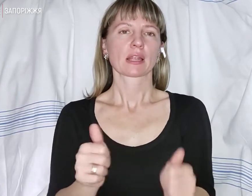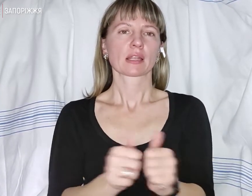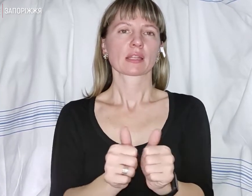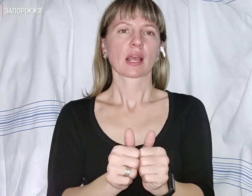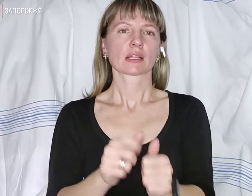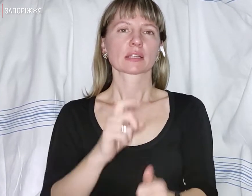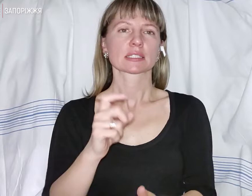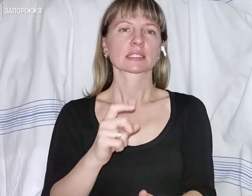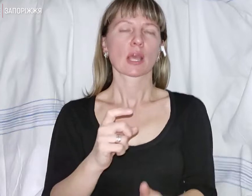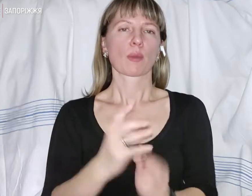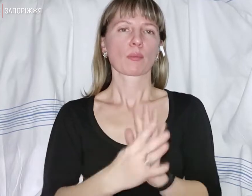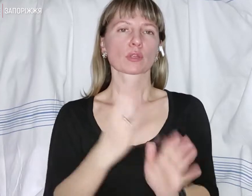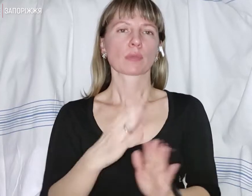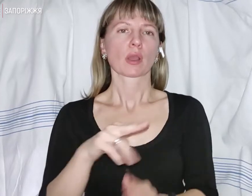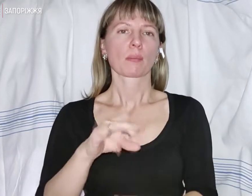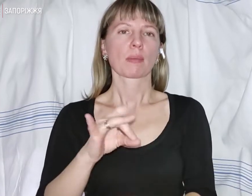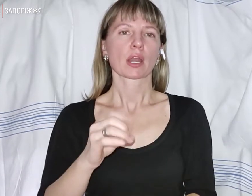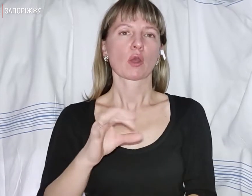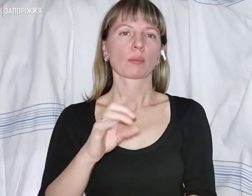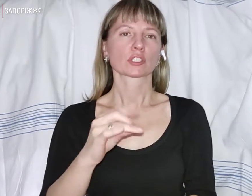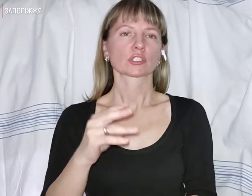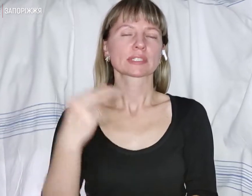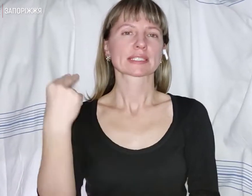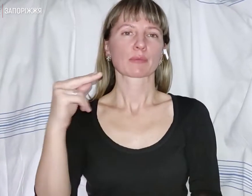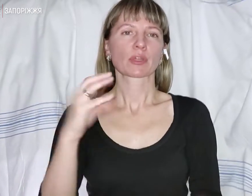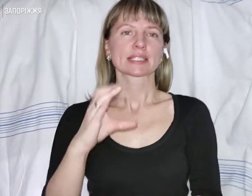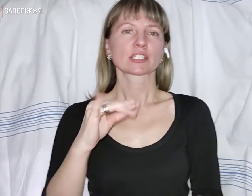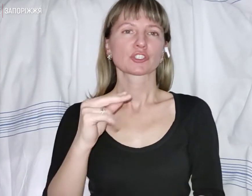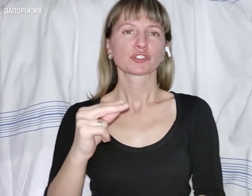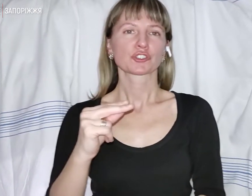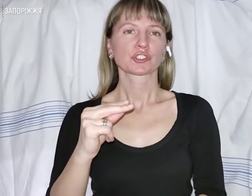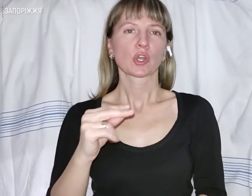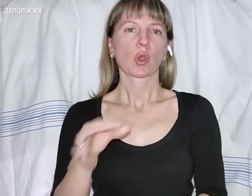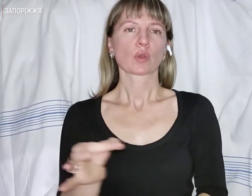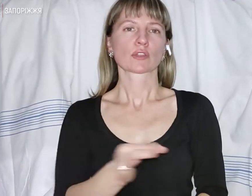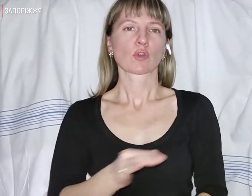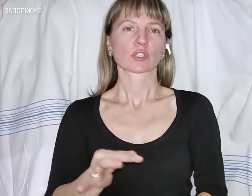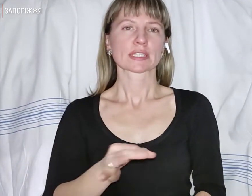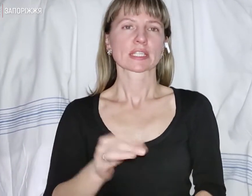они не заходят. Ну, короче, что-то не Антон, ну ты сейчас упадешь, детка.